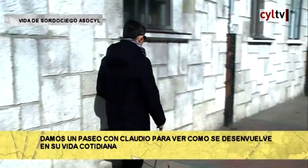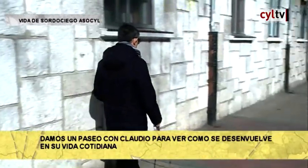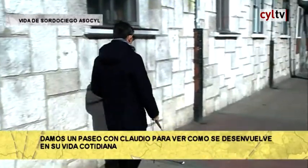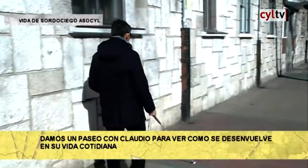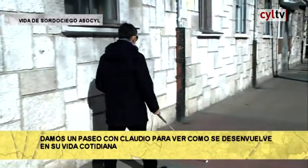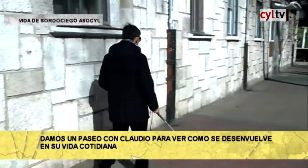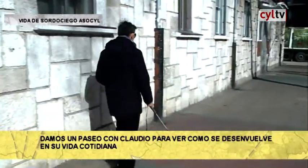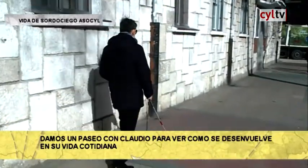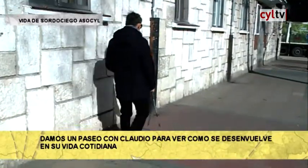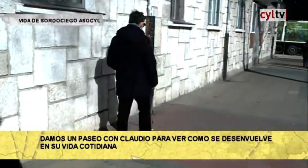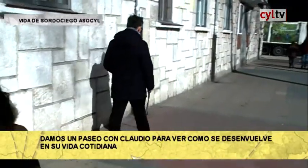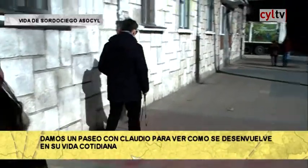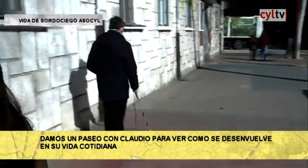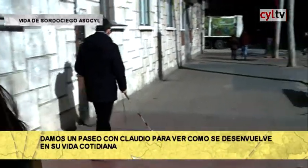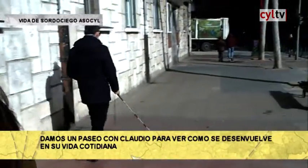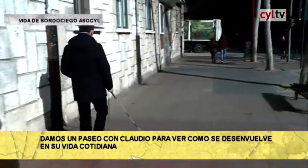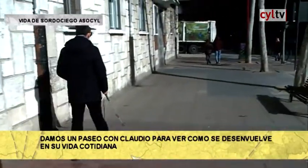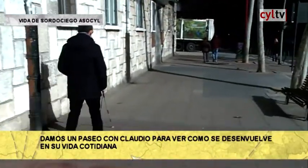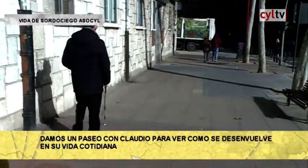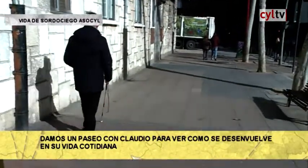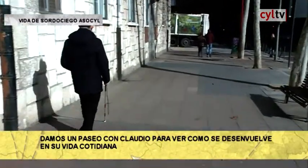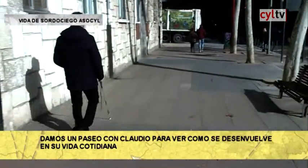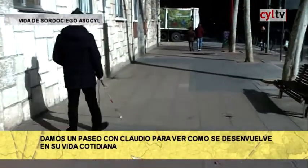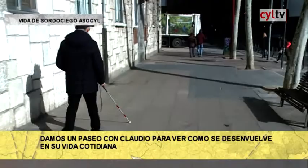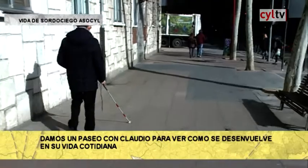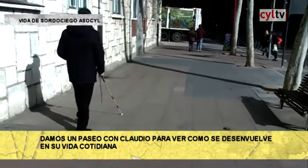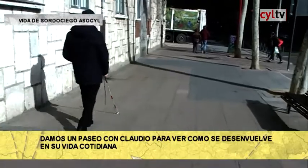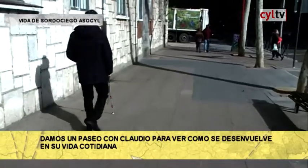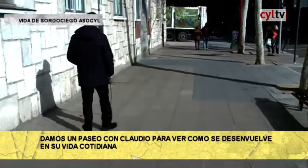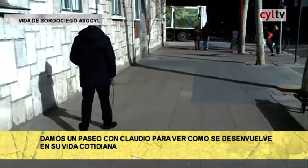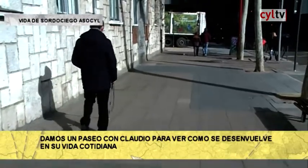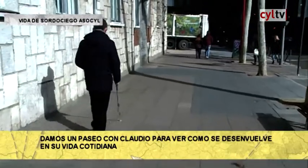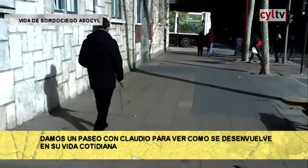Esta es la autonomía que podría tener una persona con unas capacidades